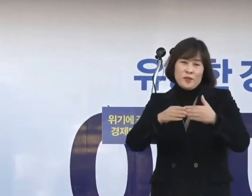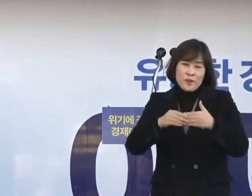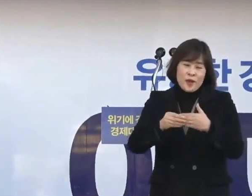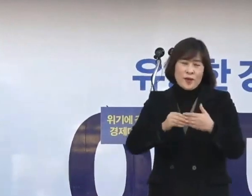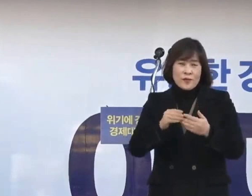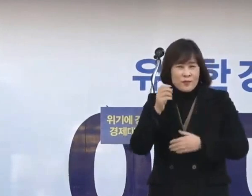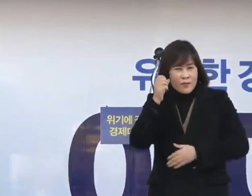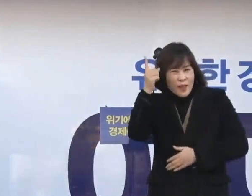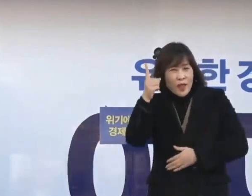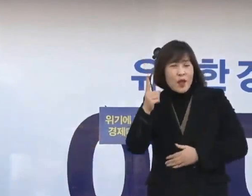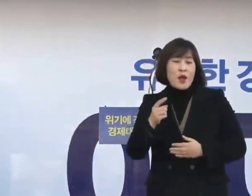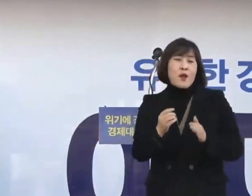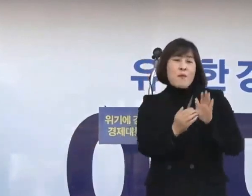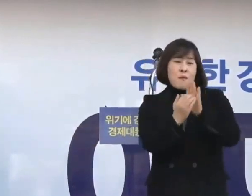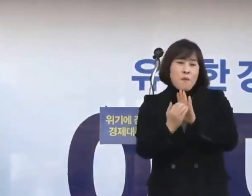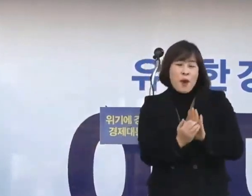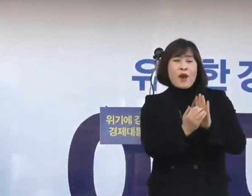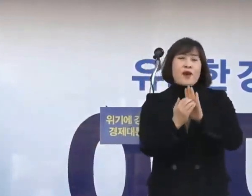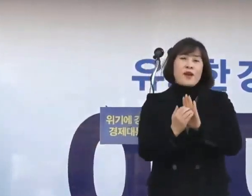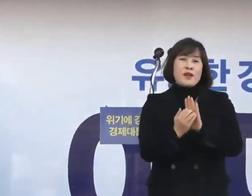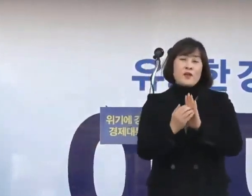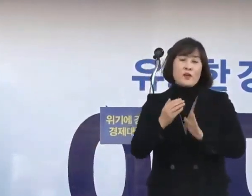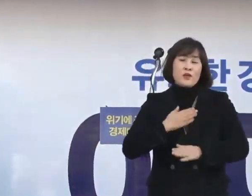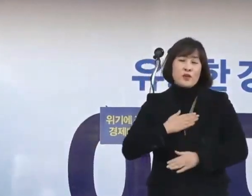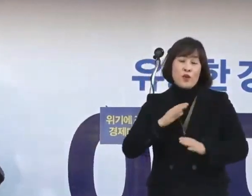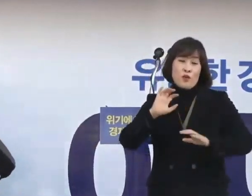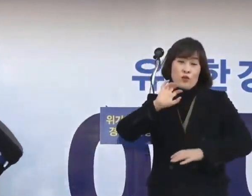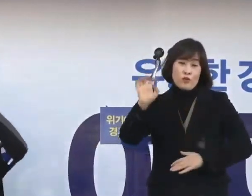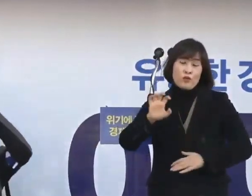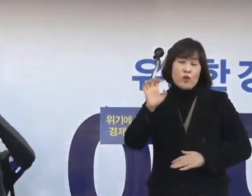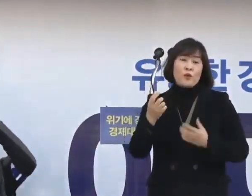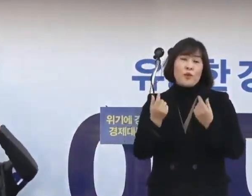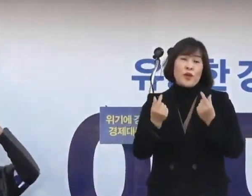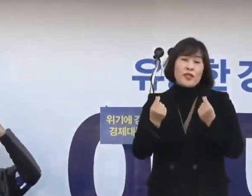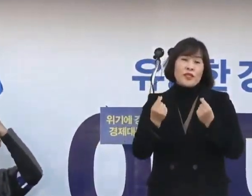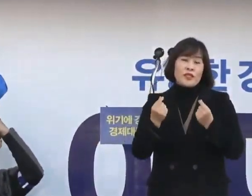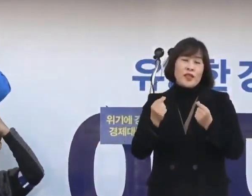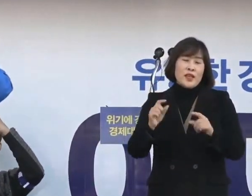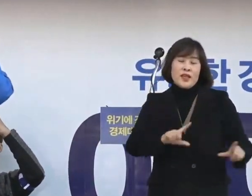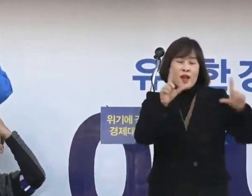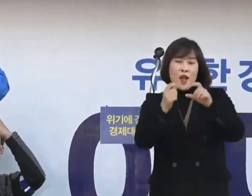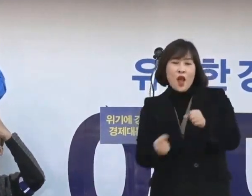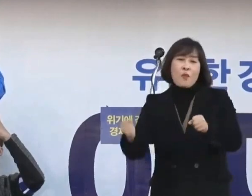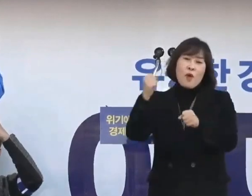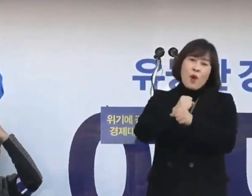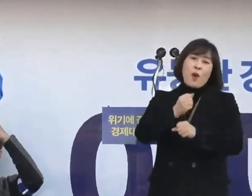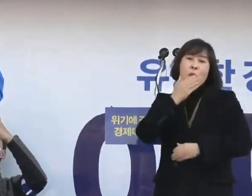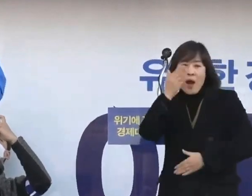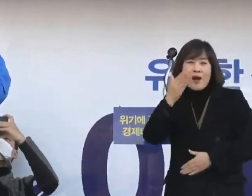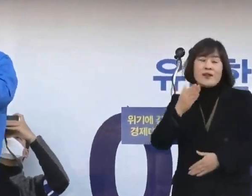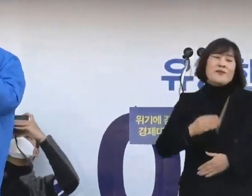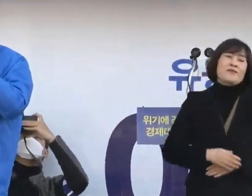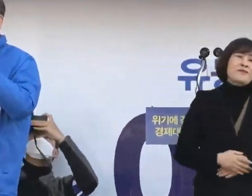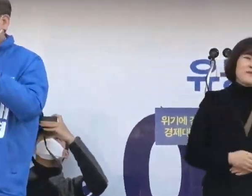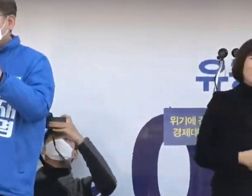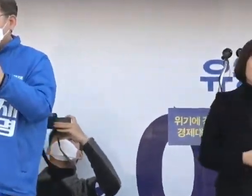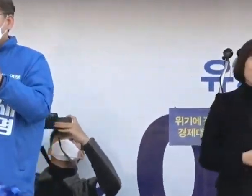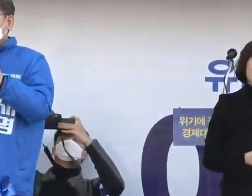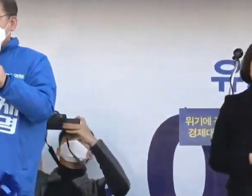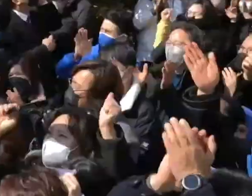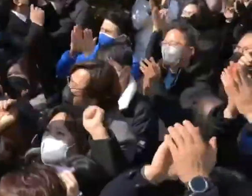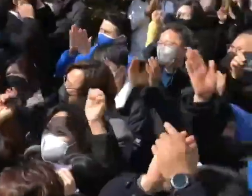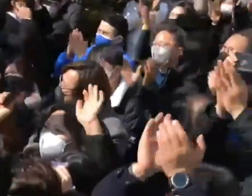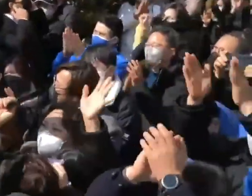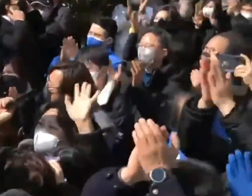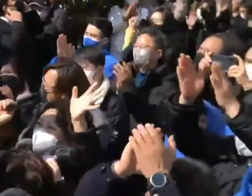유연하고 스마트한 방역으로 우리도 유럽처럼 일상을 신속하게 회복하겠습니다, 여러분!